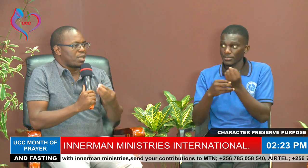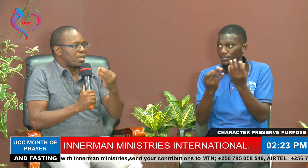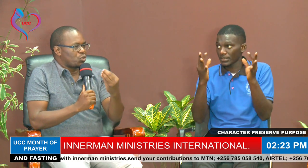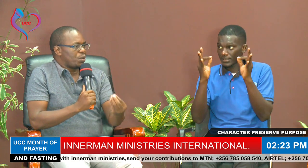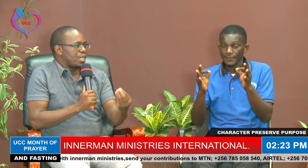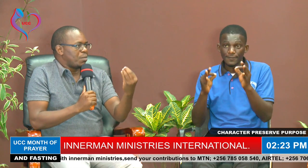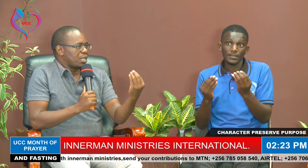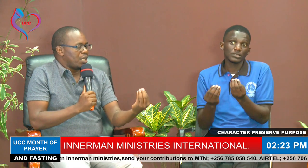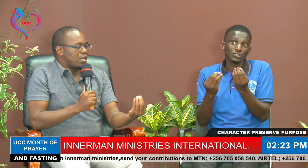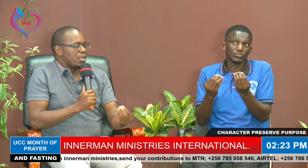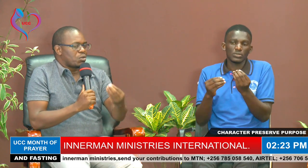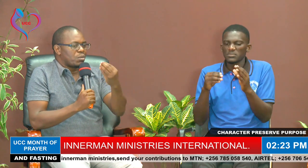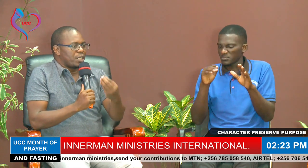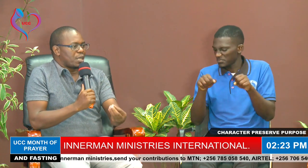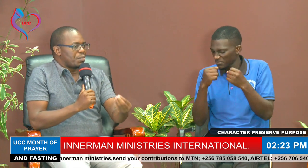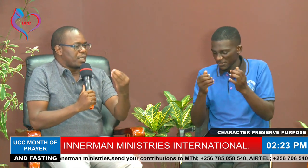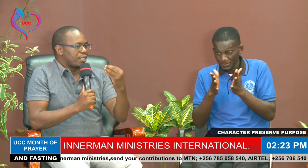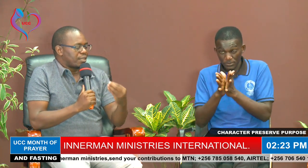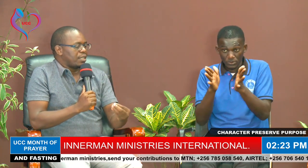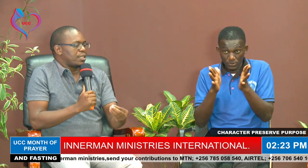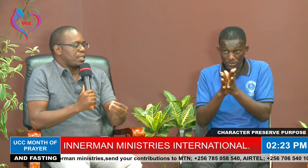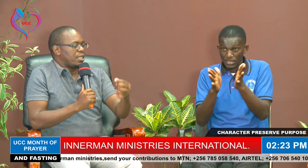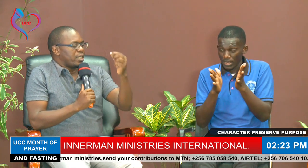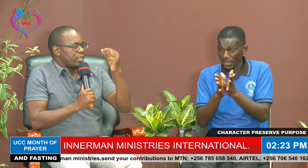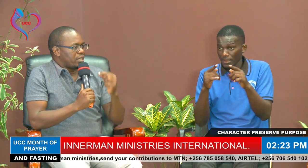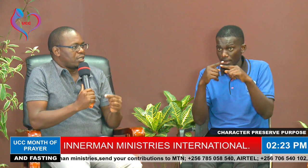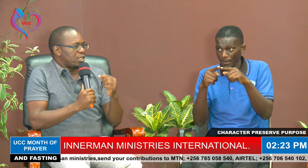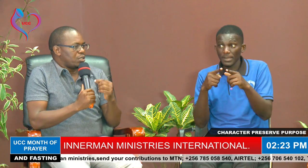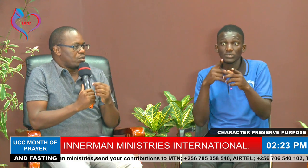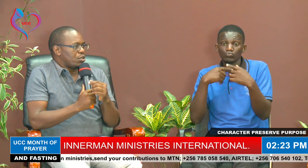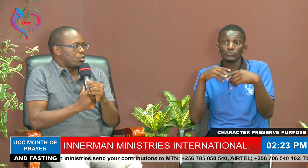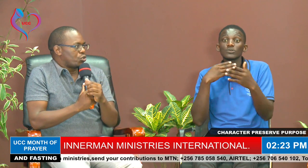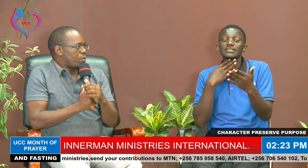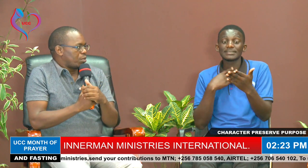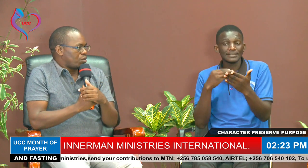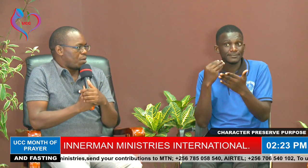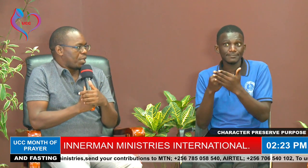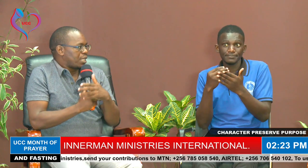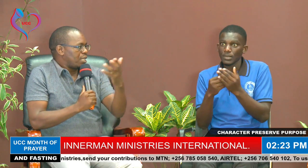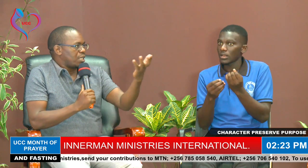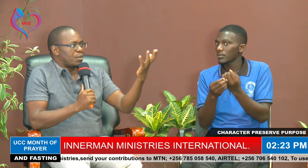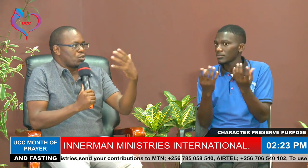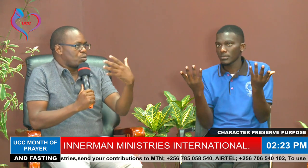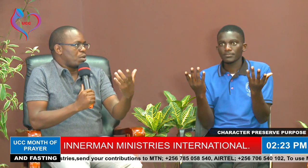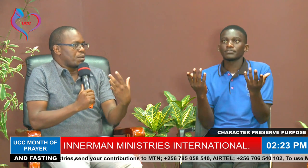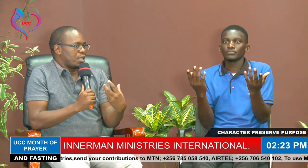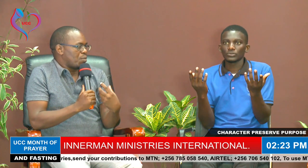genda nga tumenyaamenya ebikolebwa naye nga bibanja ssente ennyingi ennyo z'otamanyi bwe tugamba. Maintaining ebintu by'olaba ebigenda